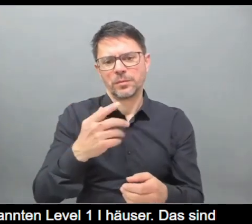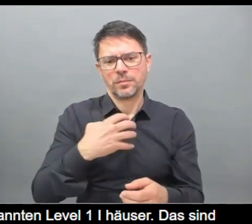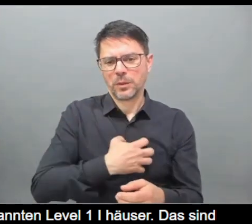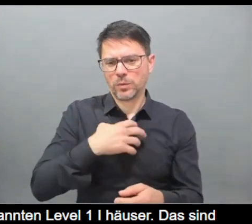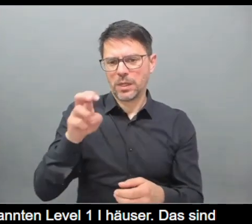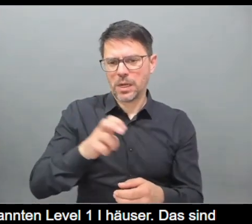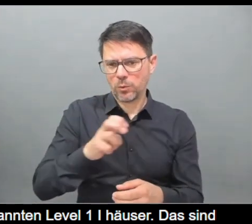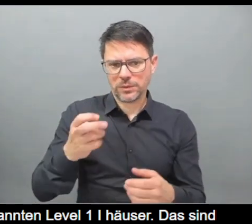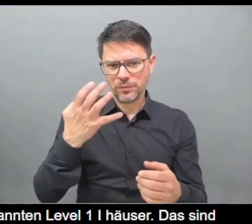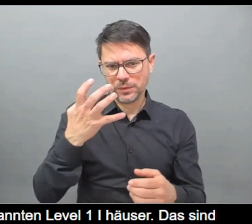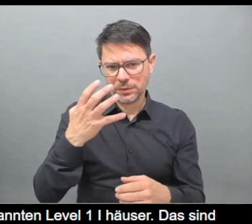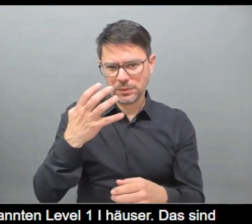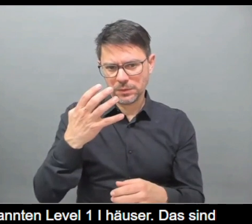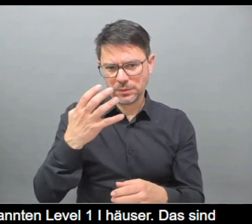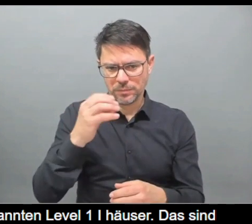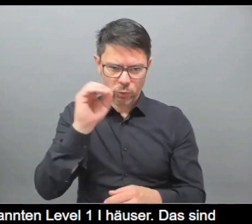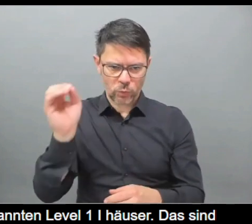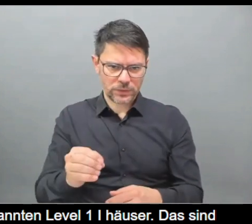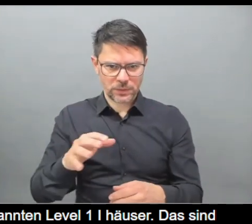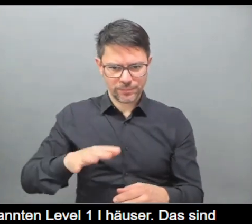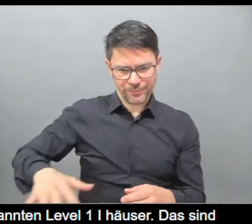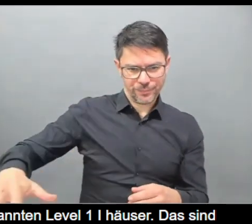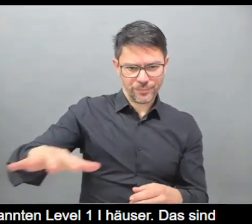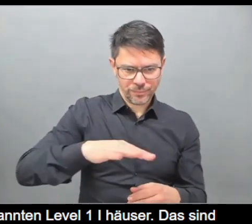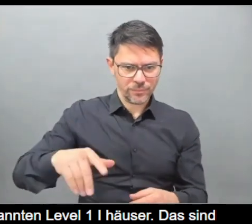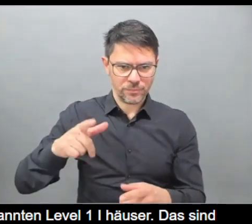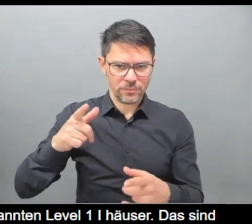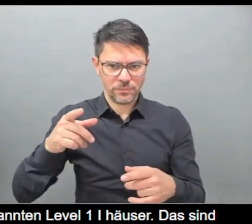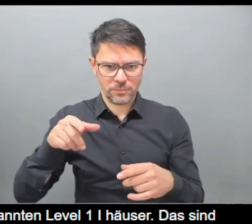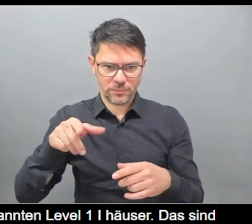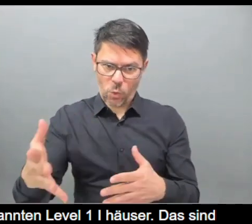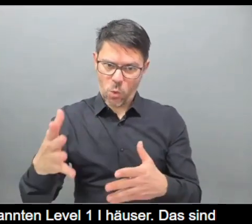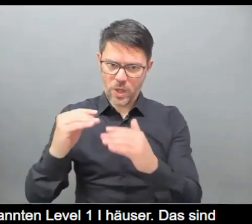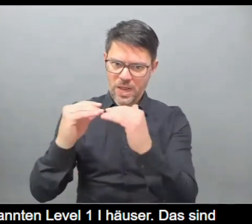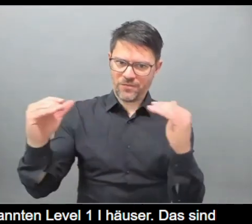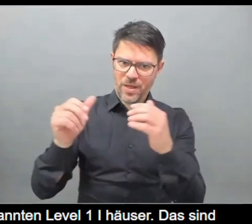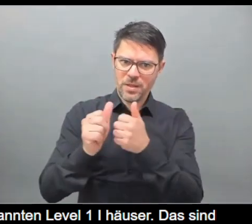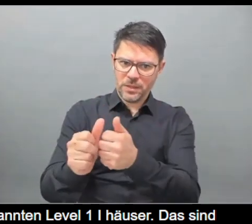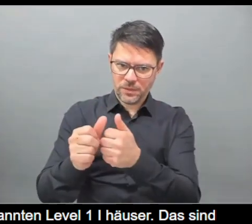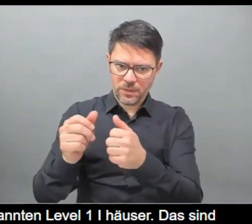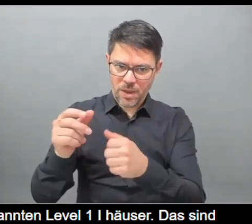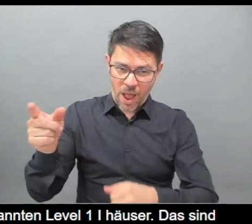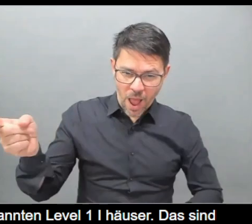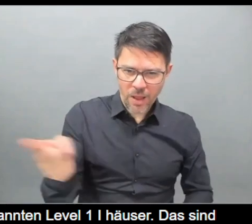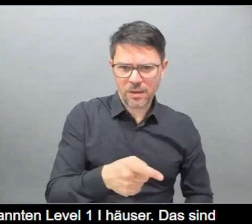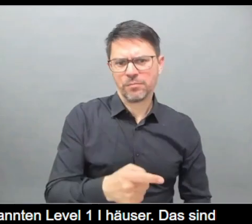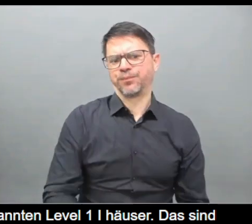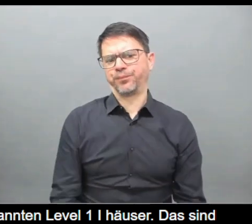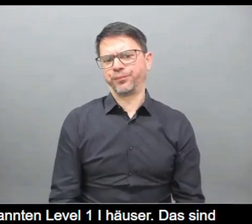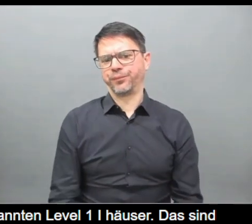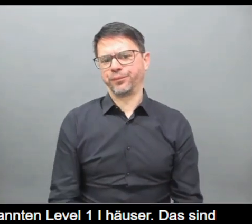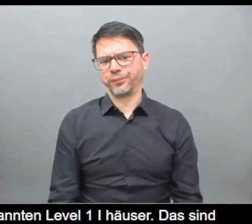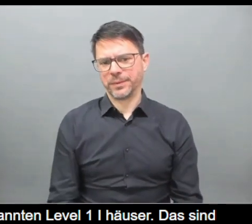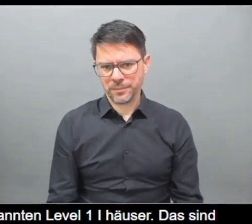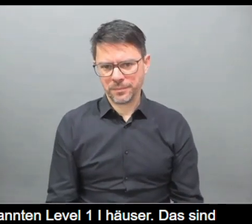unsicher. Was bedeutet das für meine Arbeitsplätze? Das macht die Bürgerinnen und Bürger unsicher. Was bedeutet das für die Versorgung? Und man muss auch die